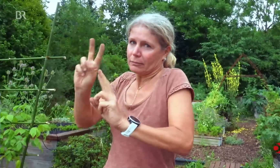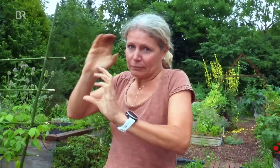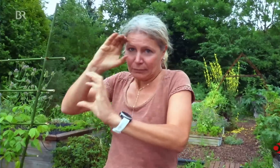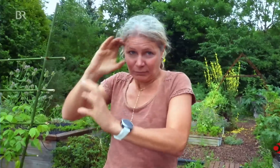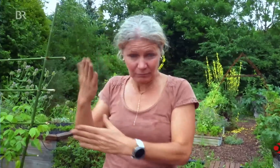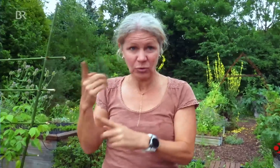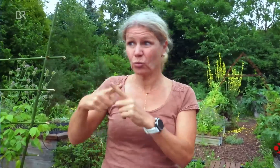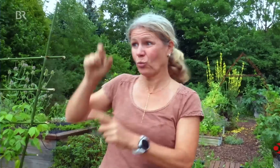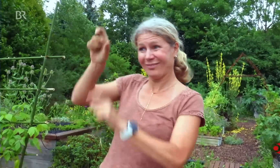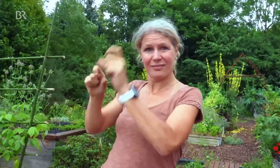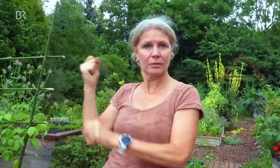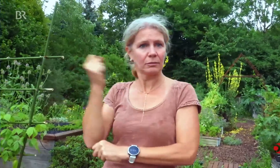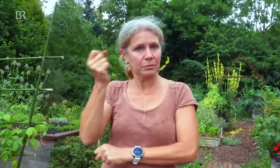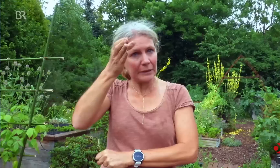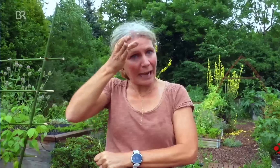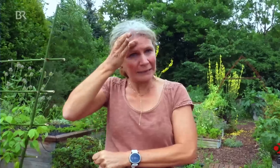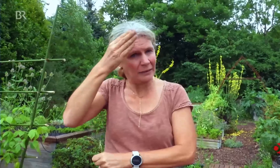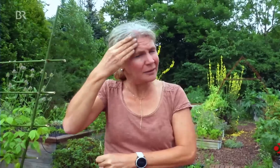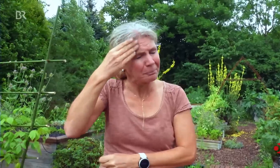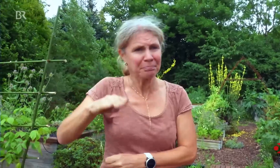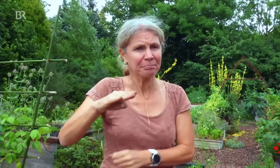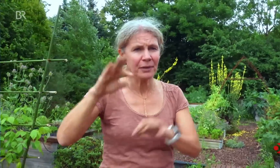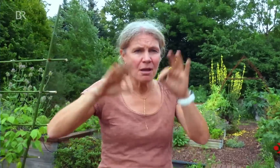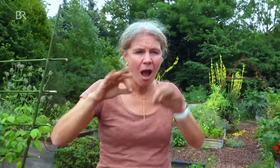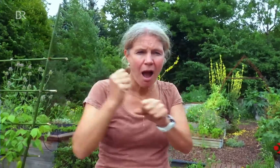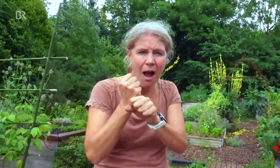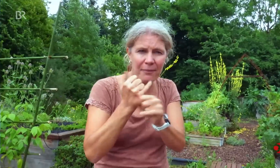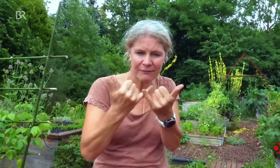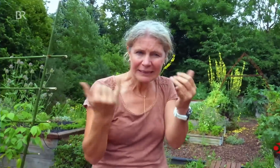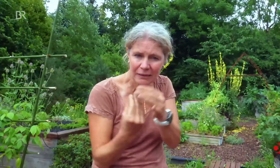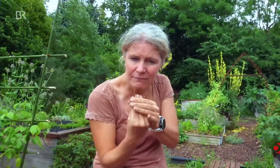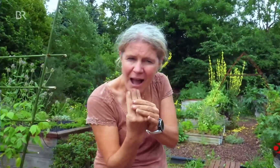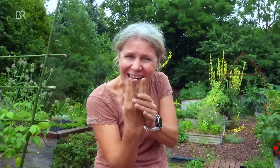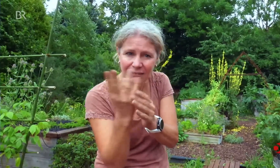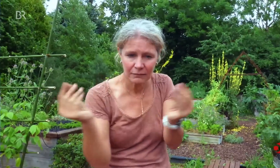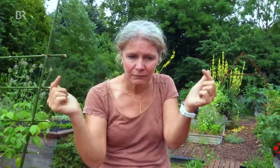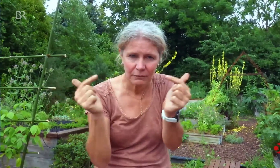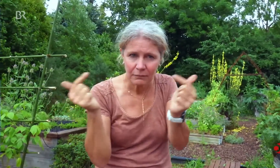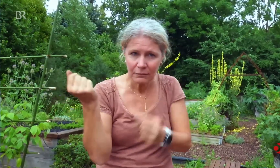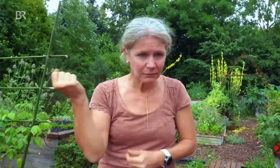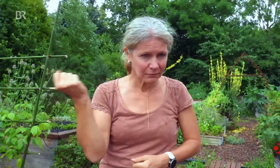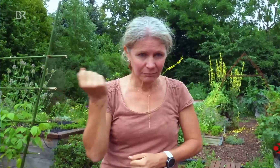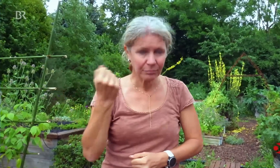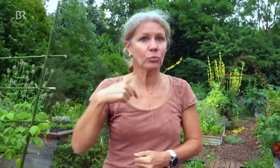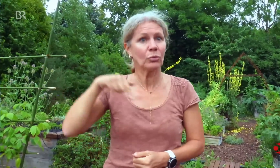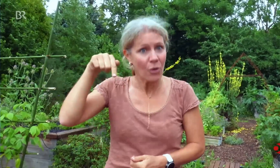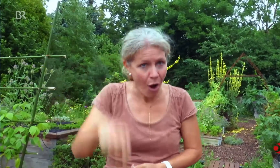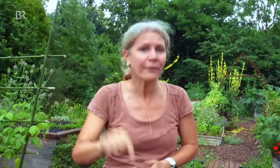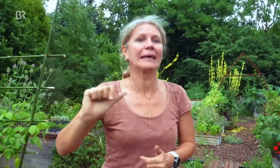sind absolute GartenexpertInnen und wissen alles über Pflanzenwachstum und Pflege. Und heute wird die Sendung zum ersten Mal